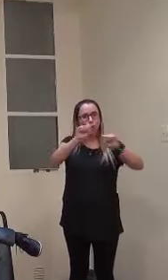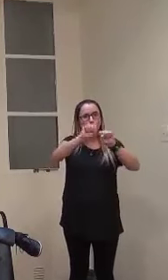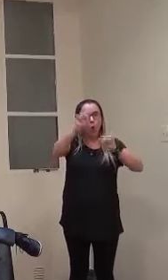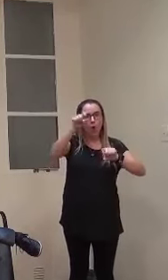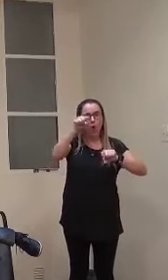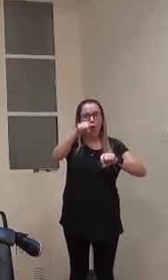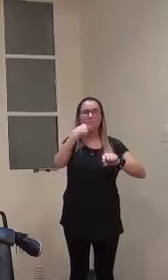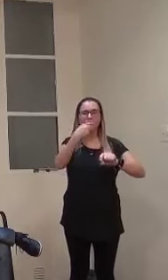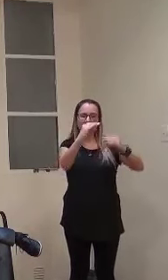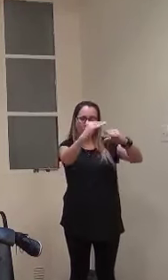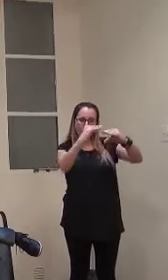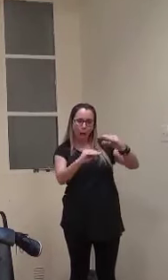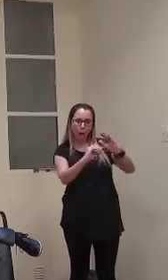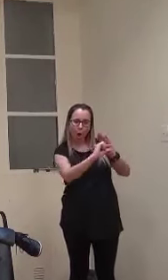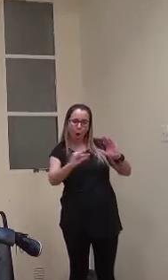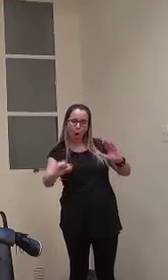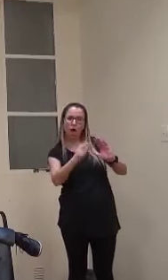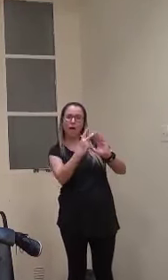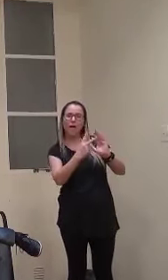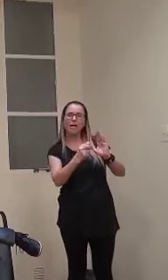bajo resolución